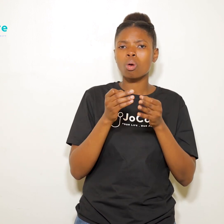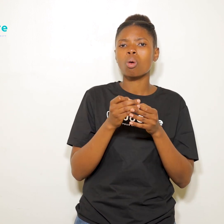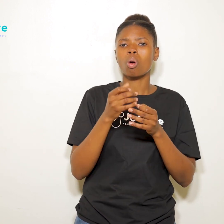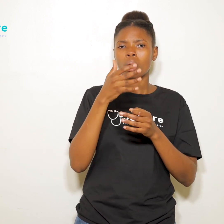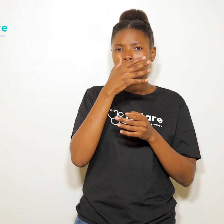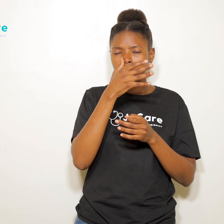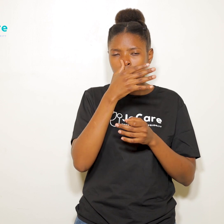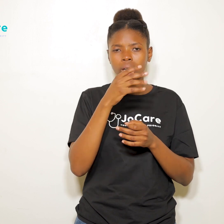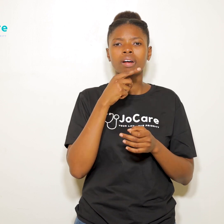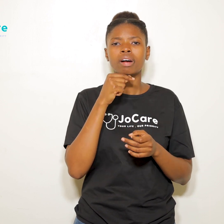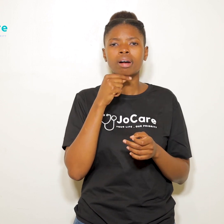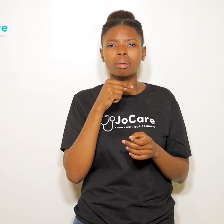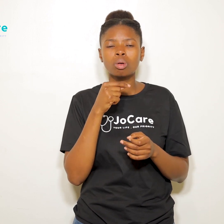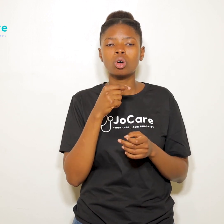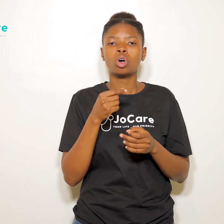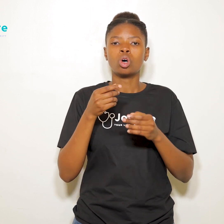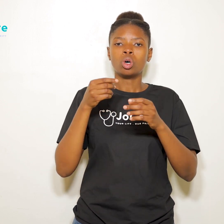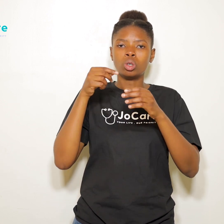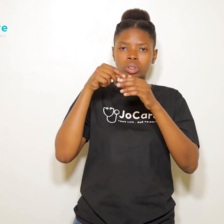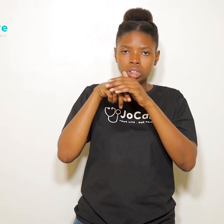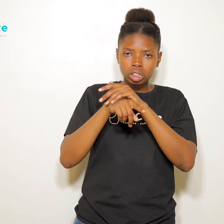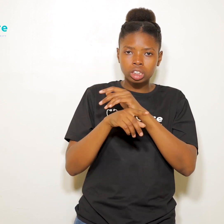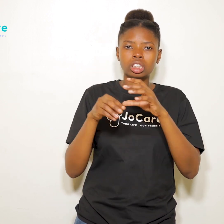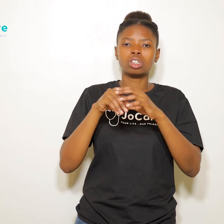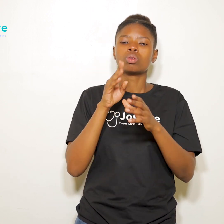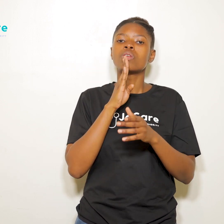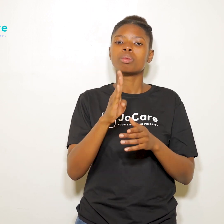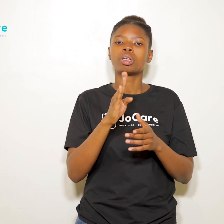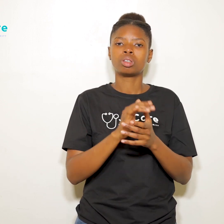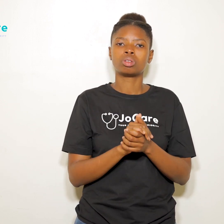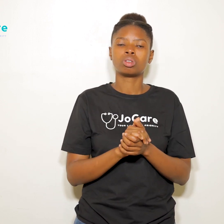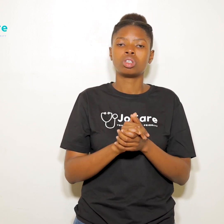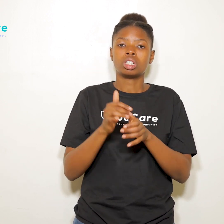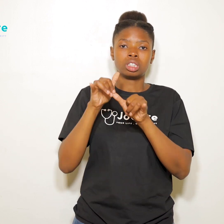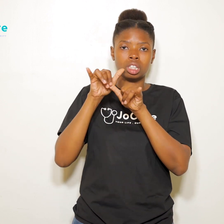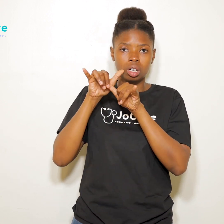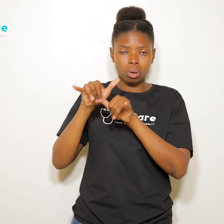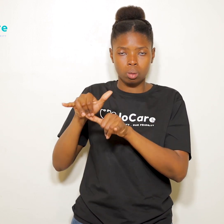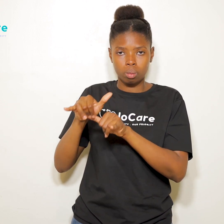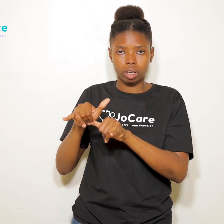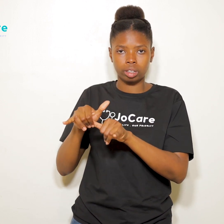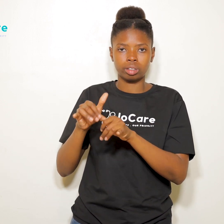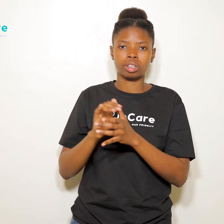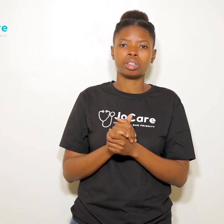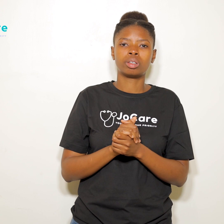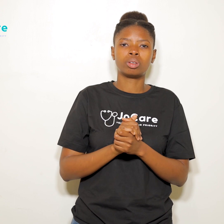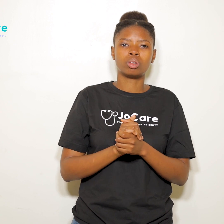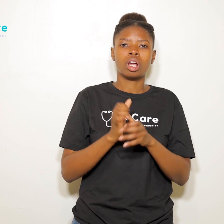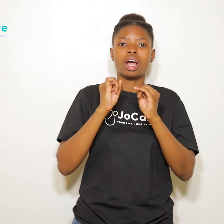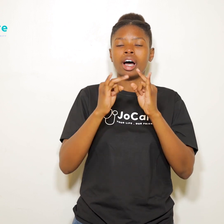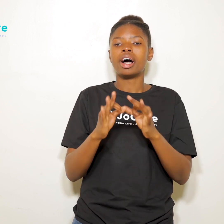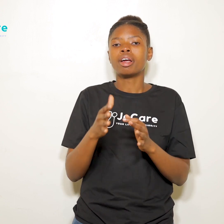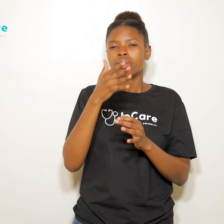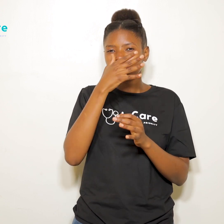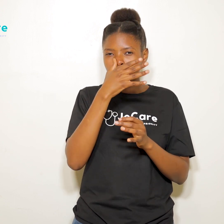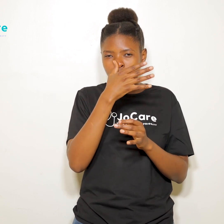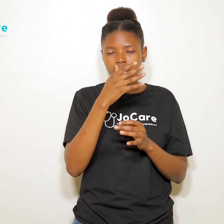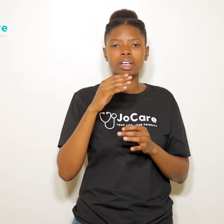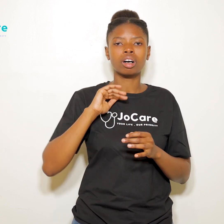cyumweru zizaba zikirimo. Ya ntangangore nirekurwa habe hariho amahirwe yo guhura, umuntu abe yasama.